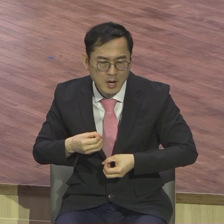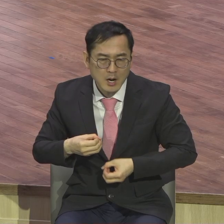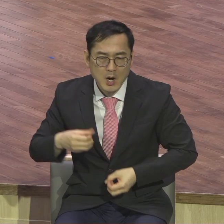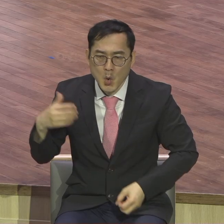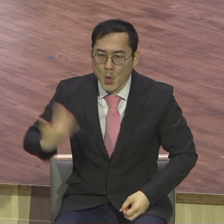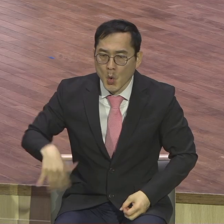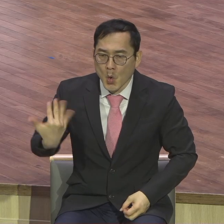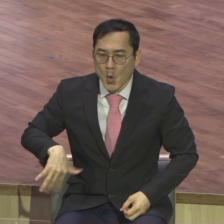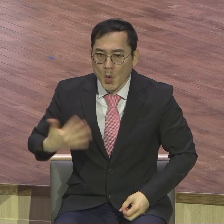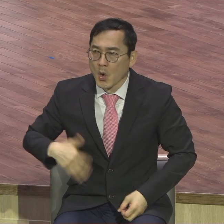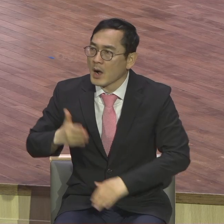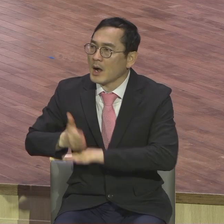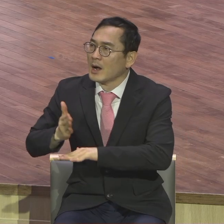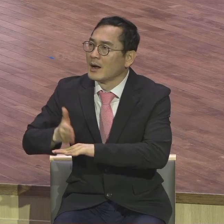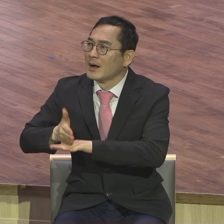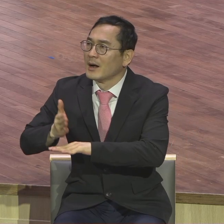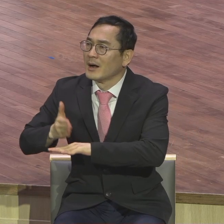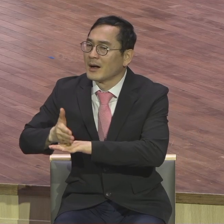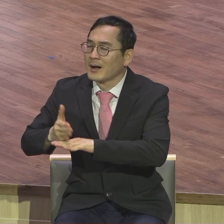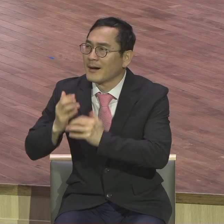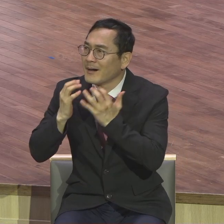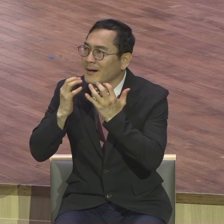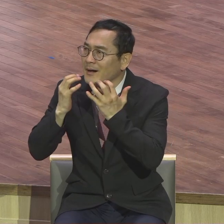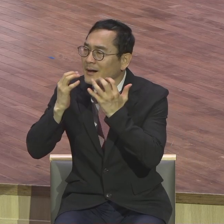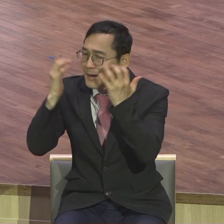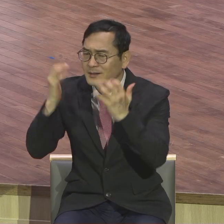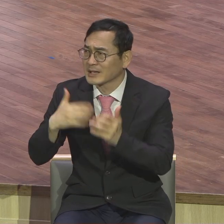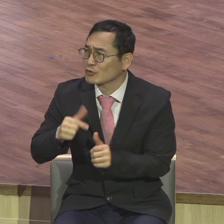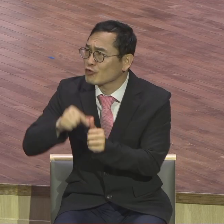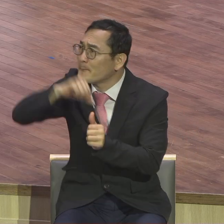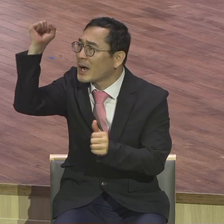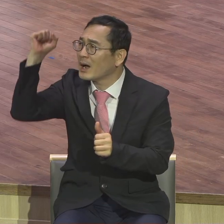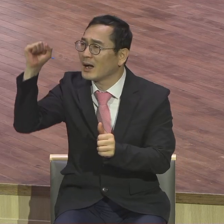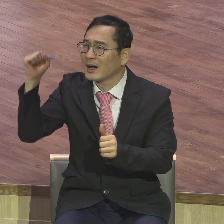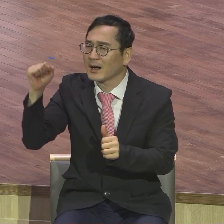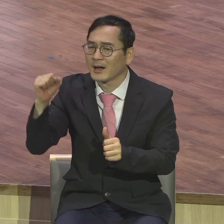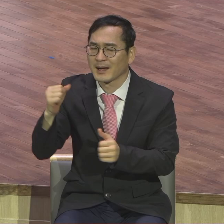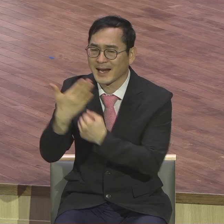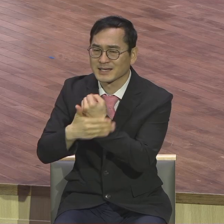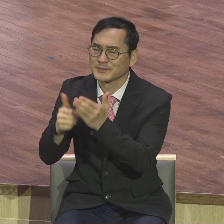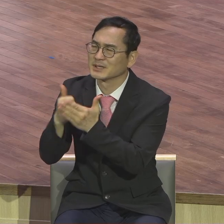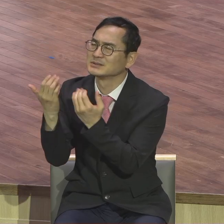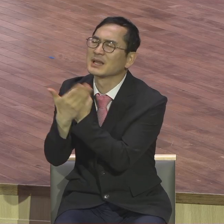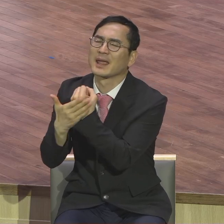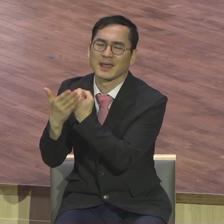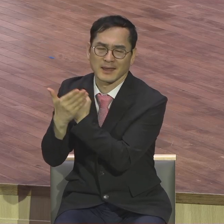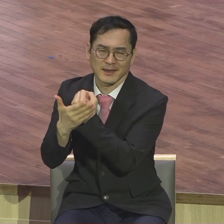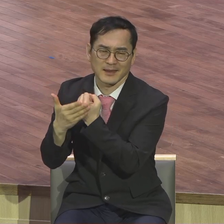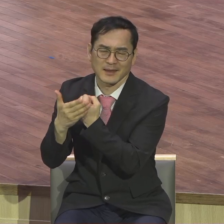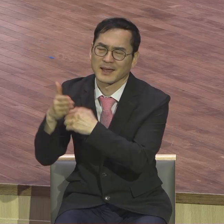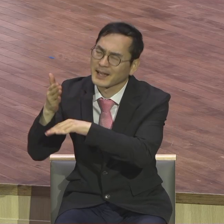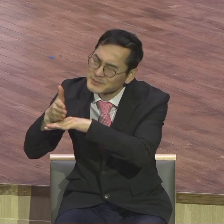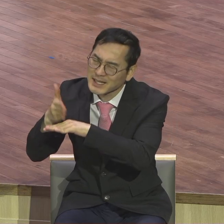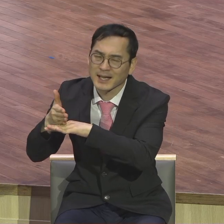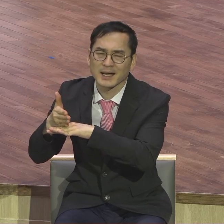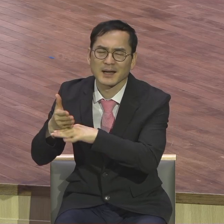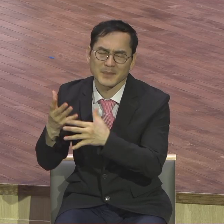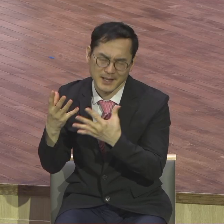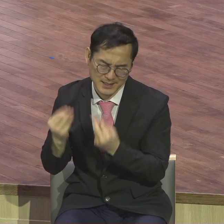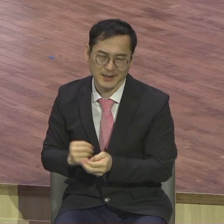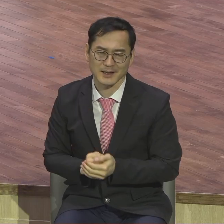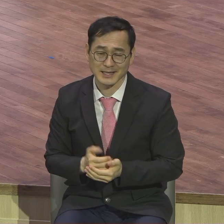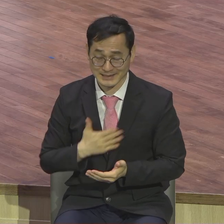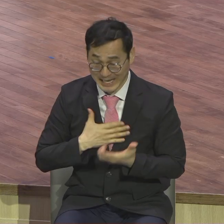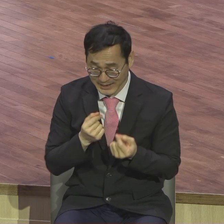바라보면 너무 감사. 내가 구원받았구나. 하나님 은혜를 깨닫게 되고 감사가 깨닫게 되고 나 같은